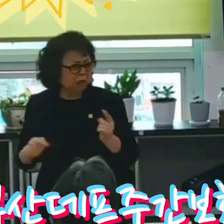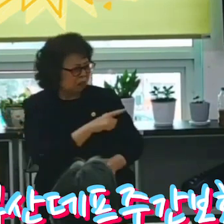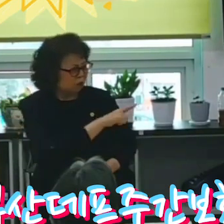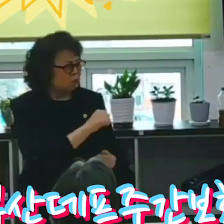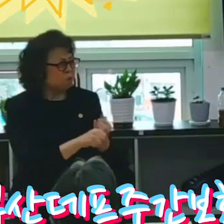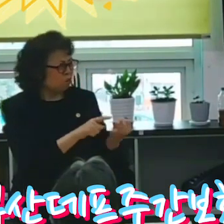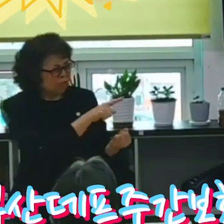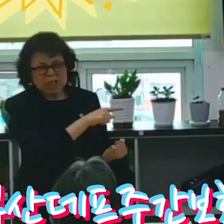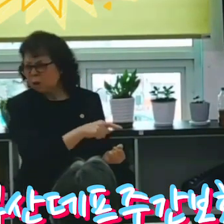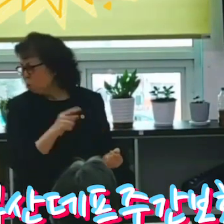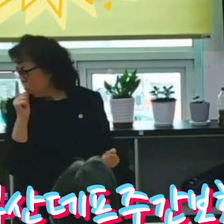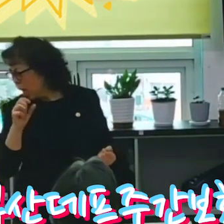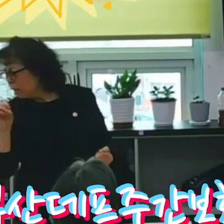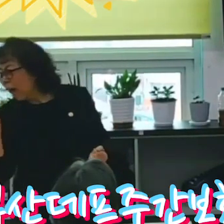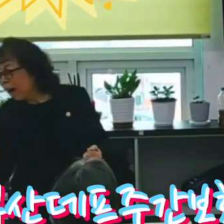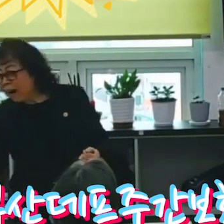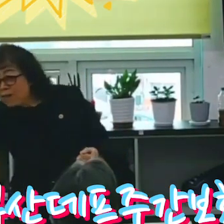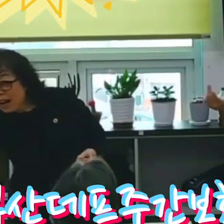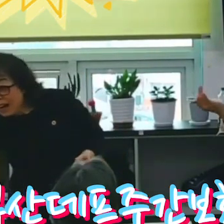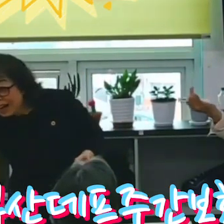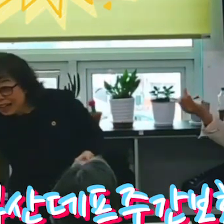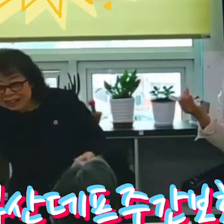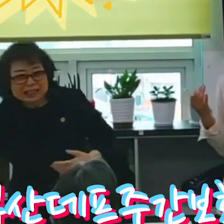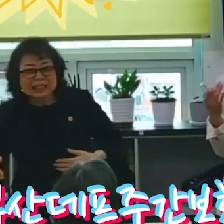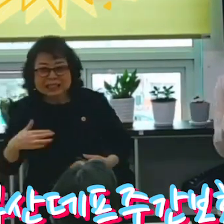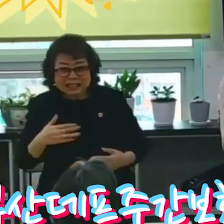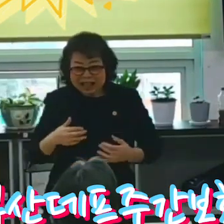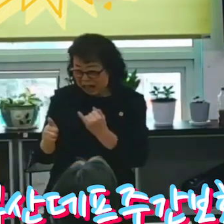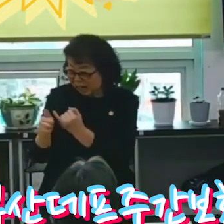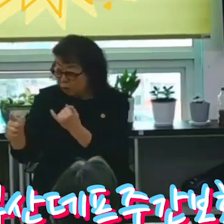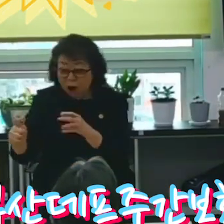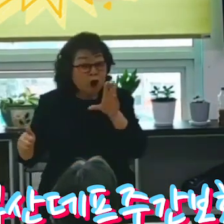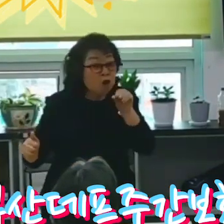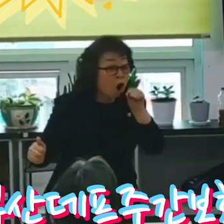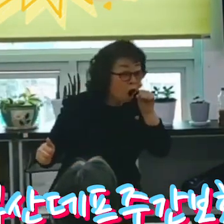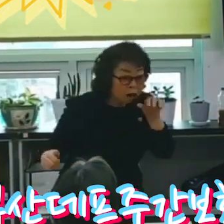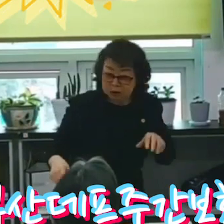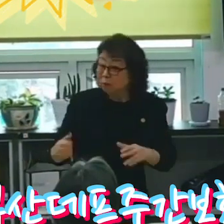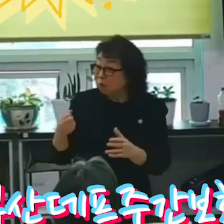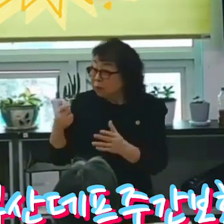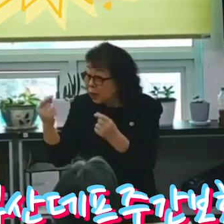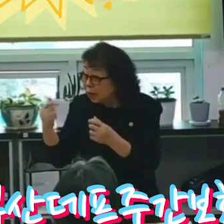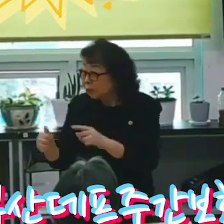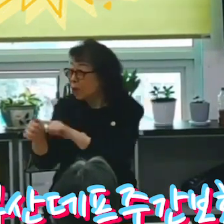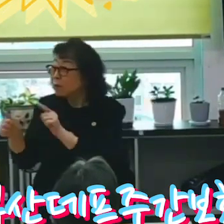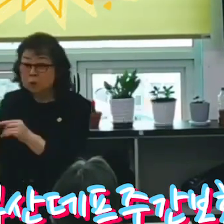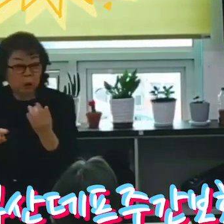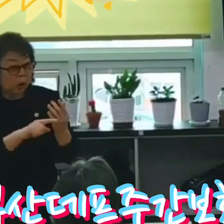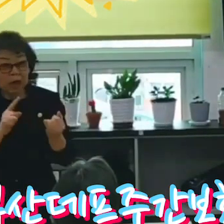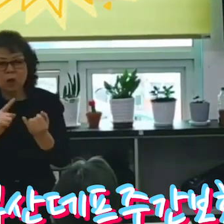하겠죠. 내가 욕한 만큼 상대도 욕을 한다고 생각을 하셔야 돼요.